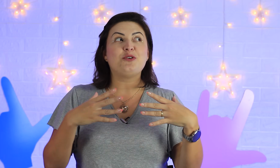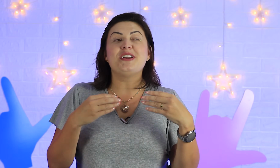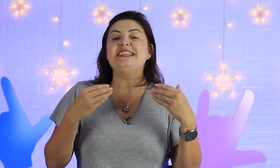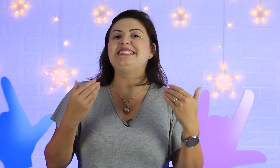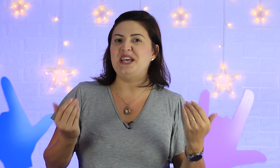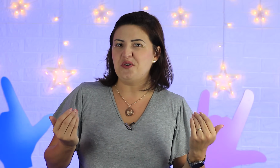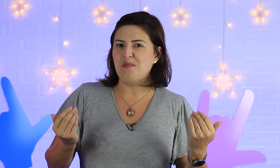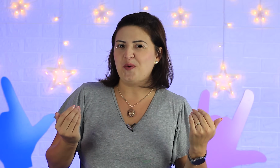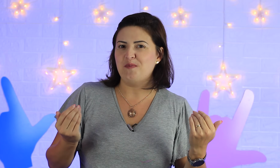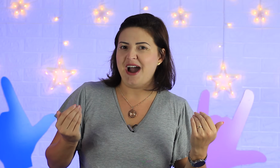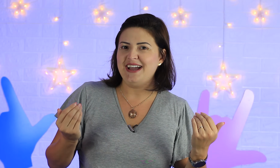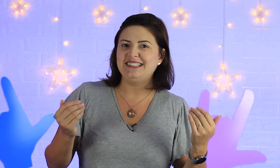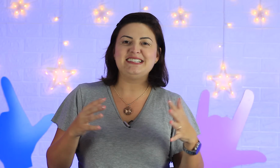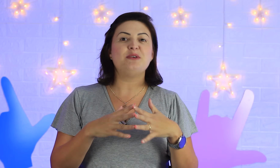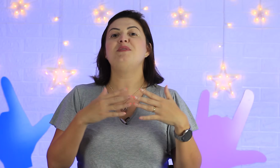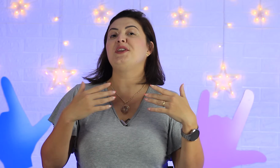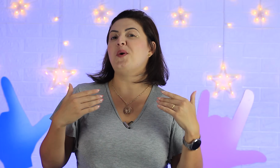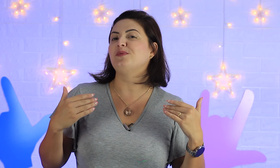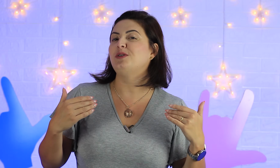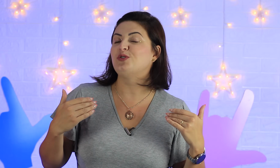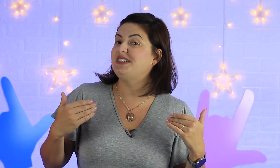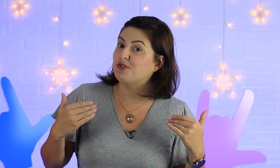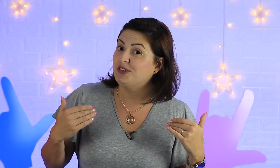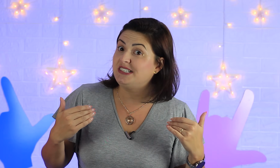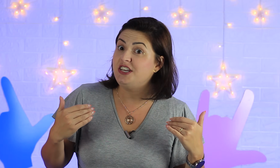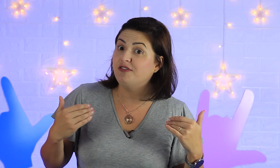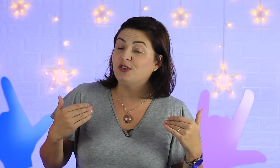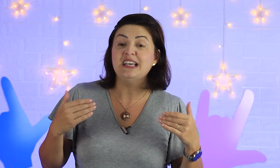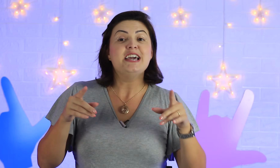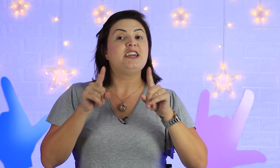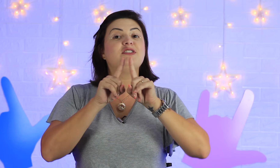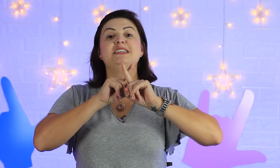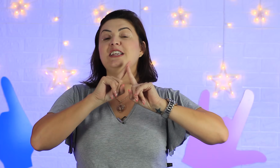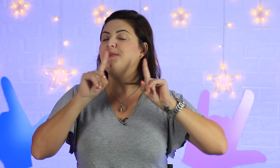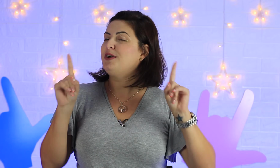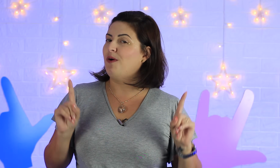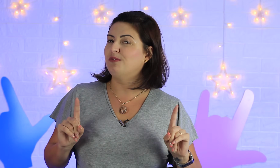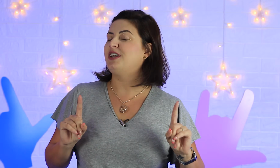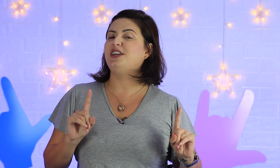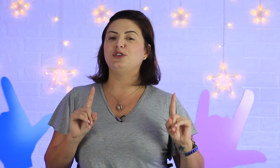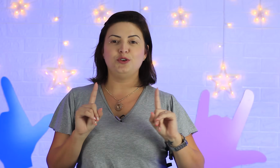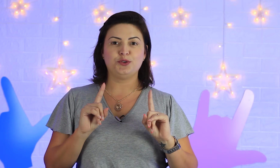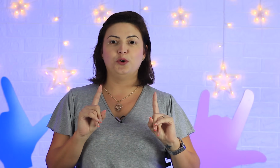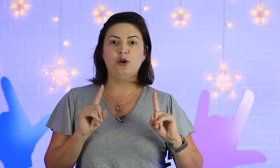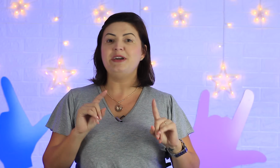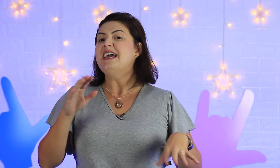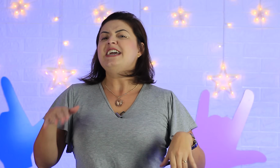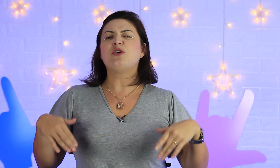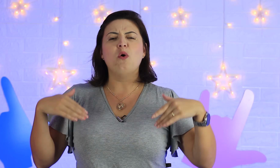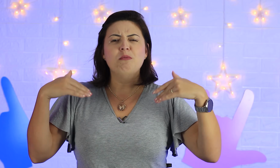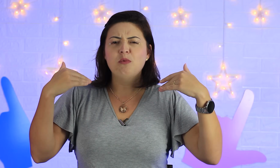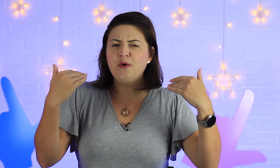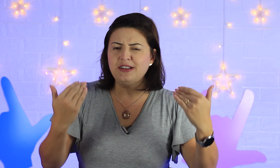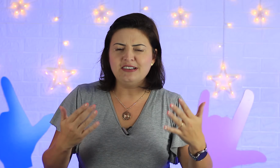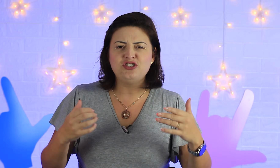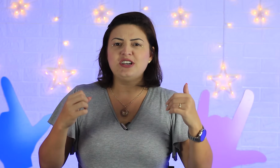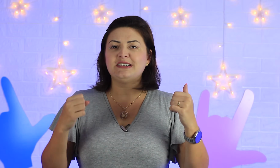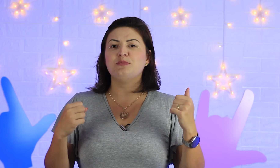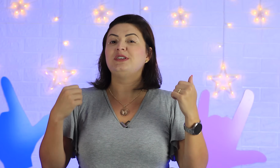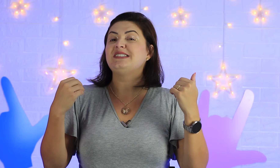conhecer um pouco mais, receber conteúdos exclusivos que você não encontra aqui no YouTube e com muitas dicas, muitas